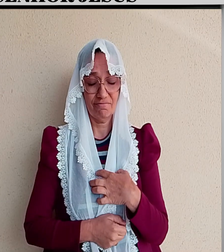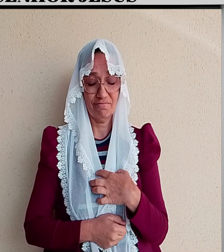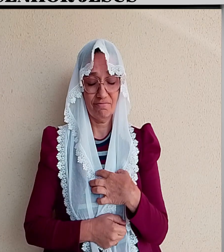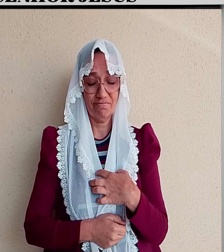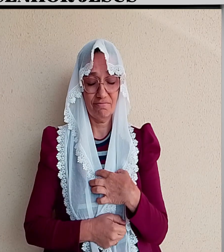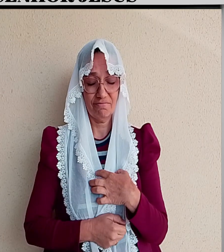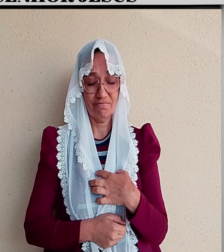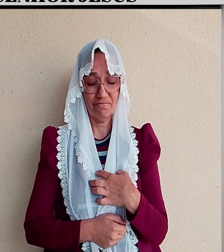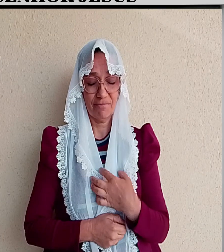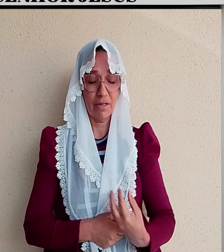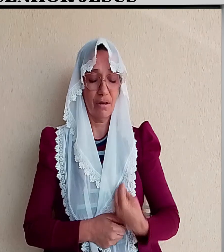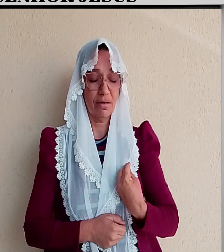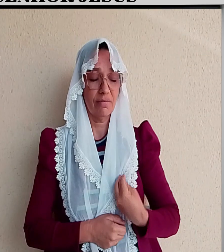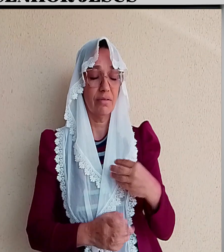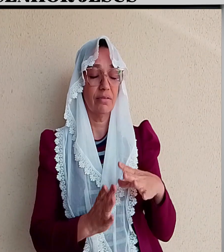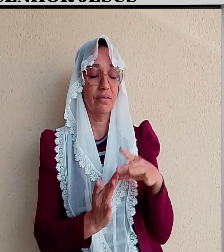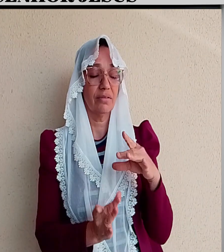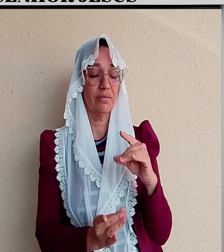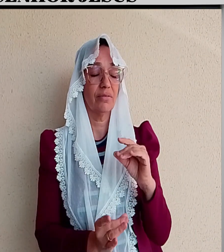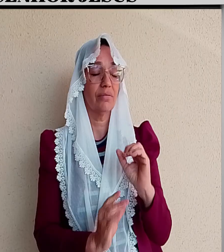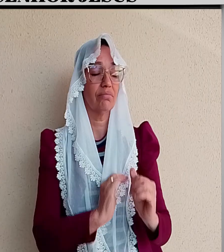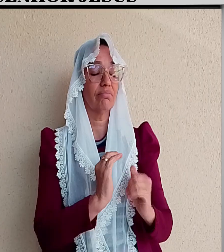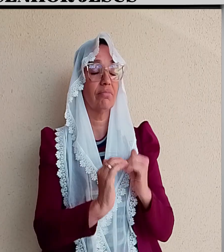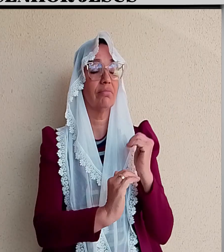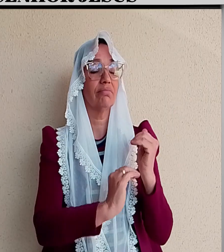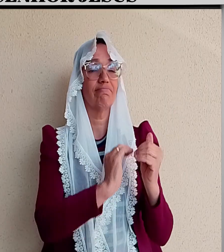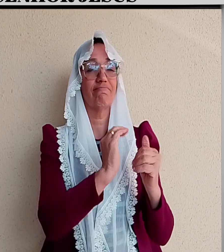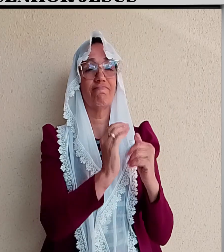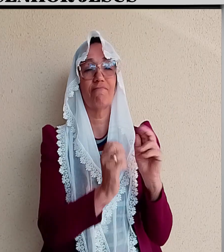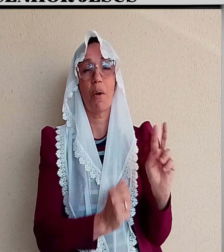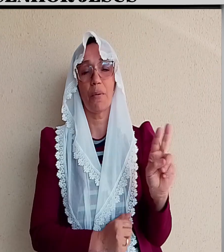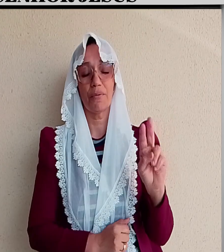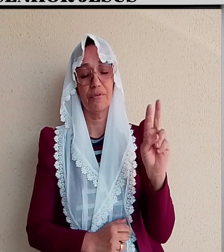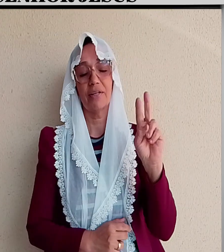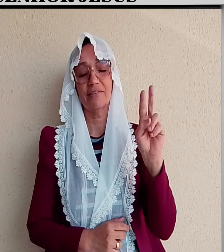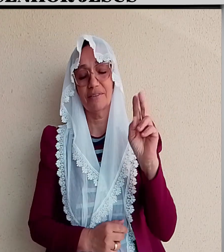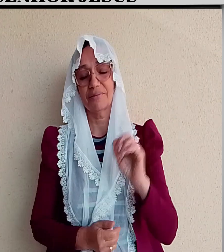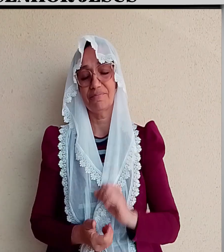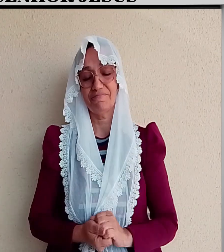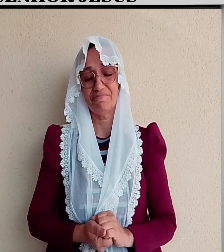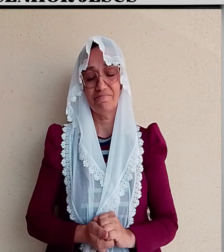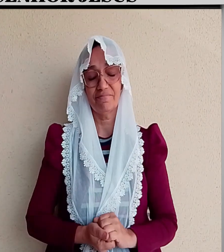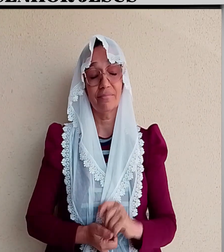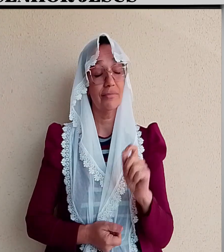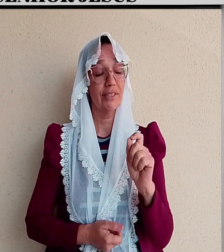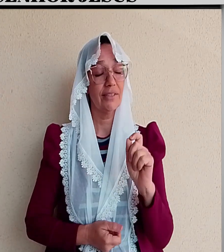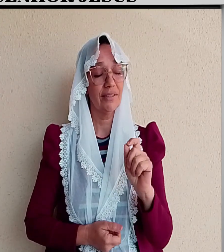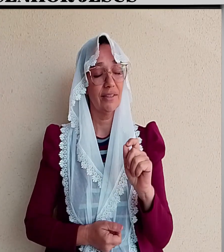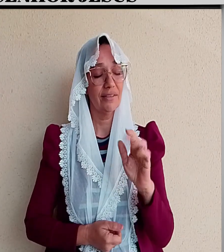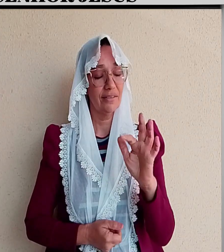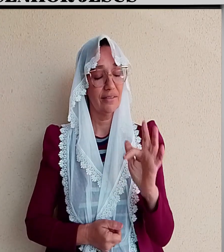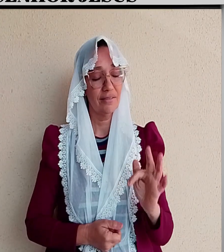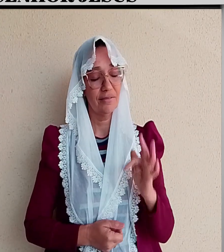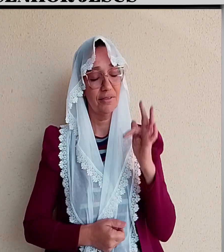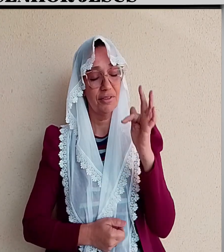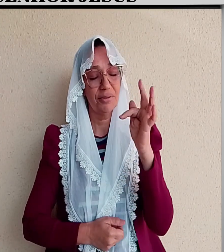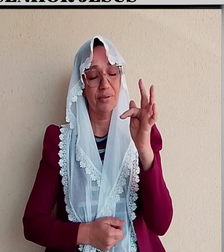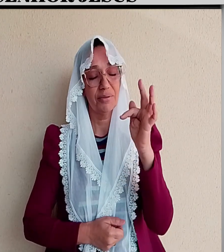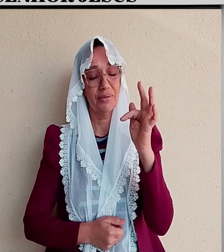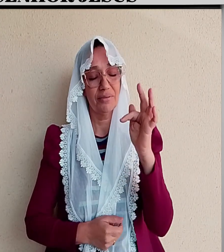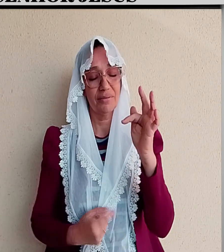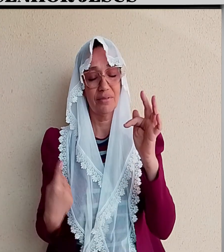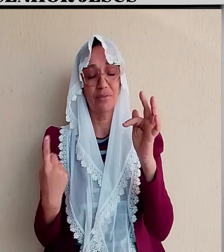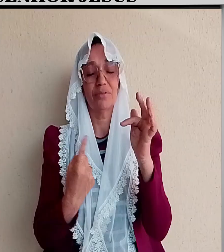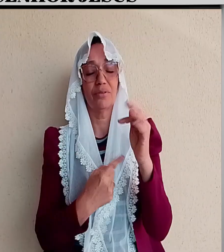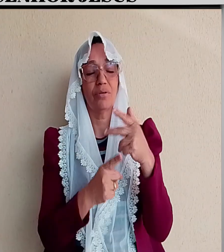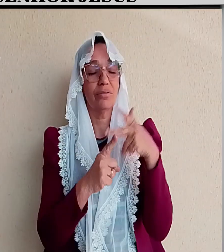perfeito, aleluia, para que naquele grande dia possamos ser são e salvo e sair daqui de mãos dadas contigo, aleluia, pronto